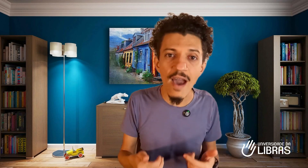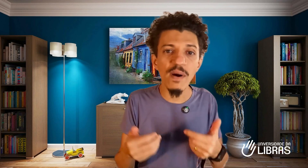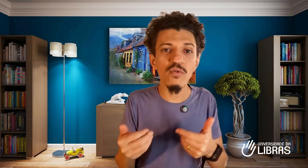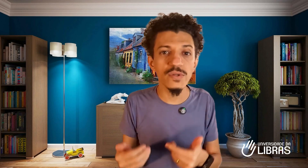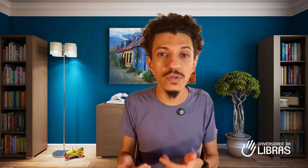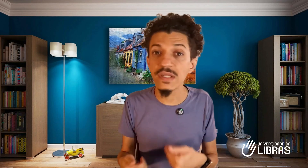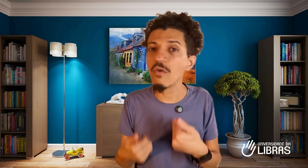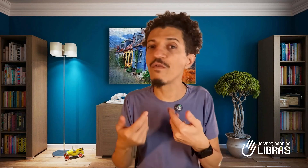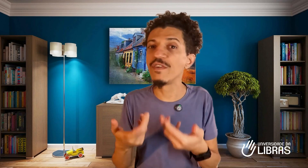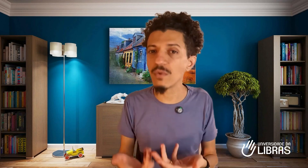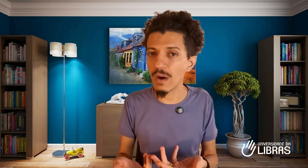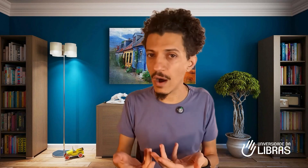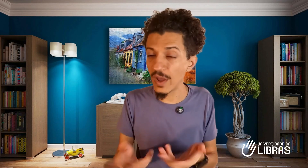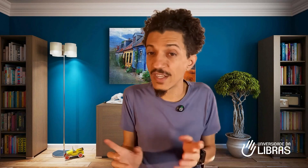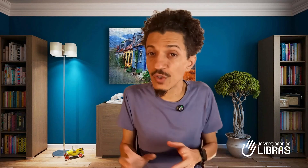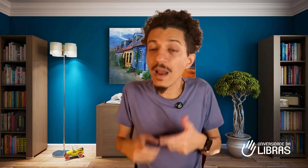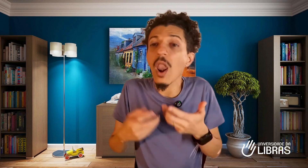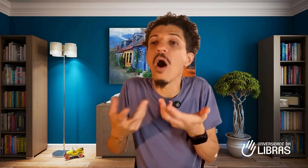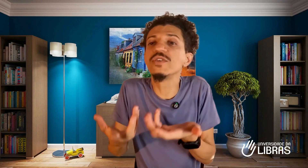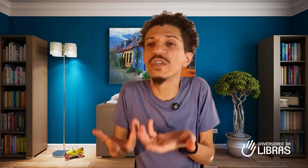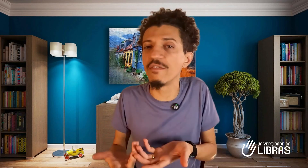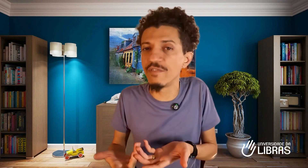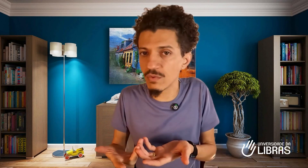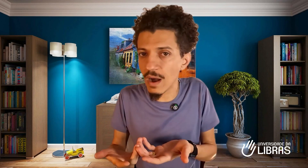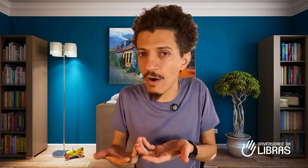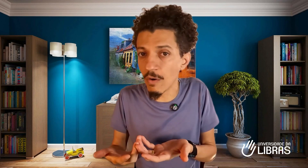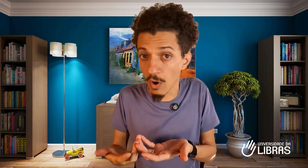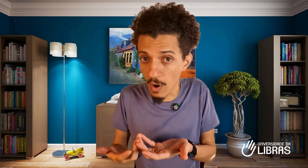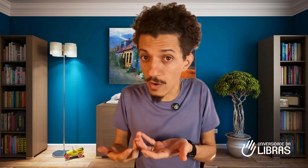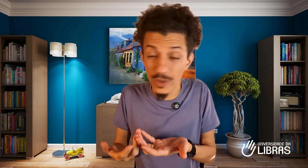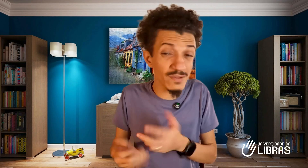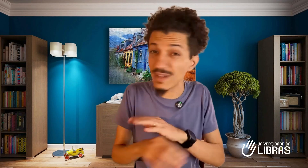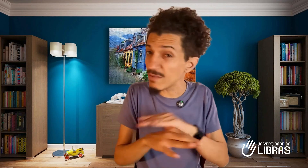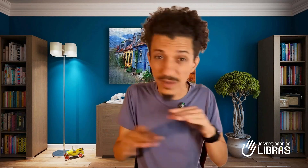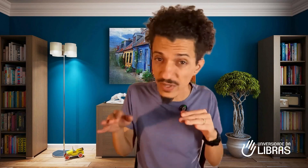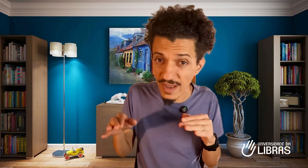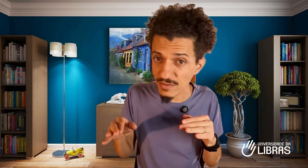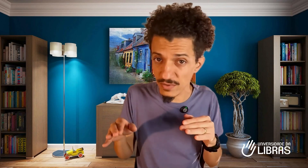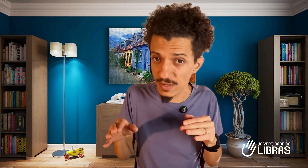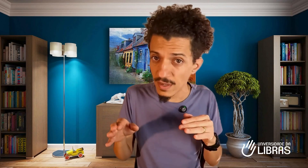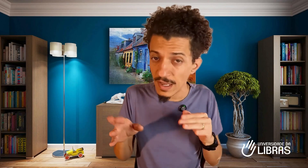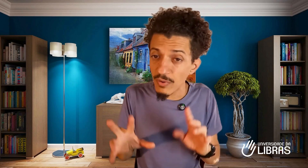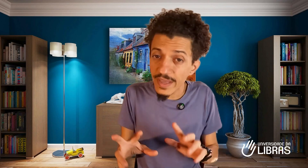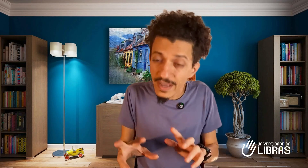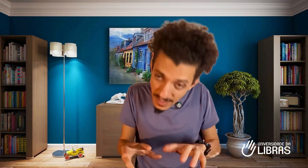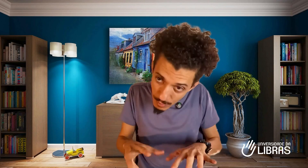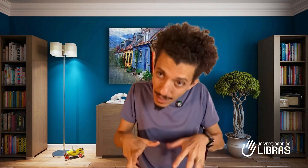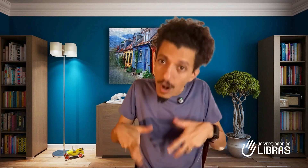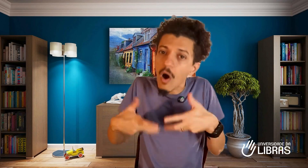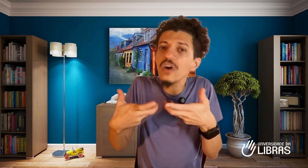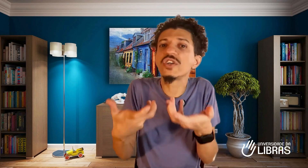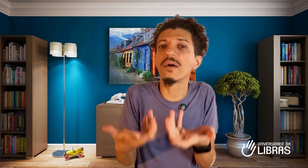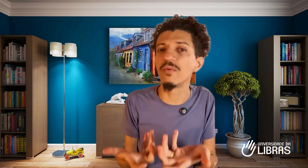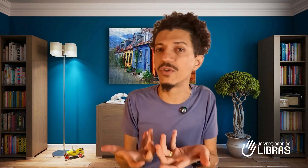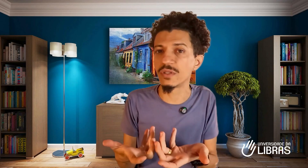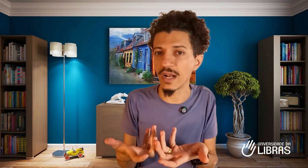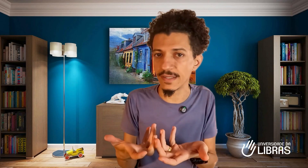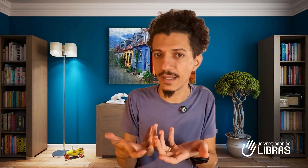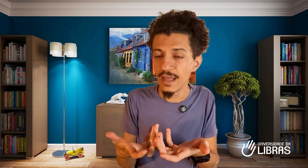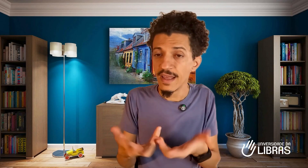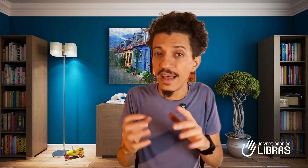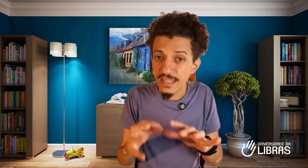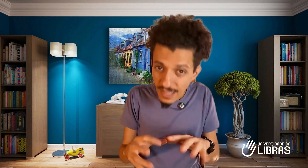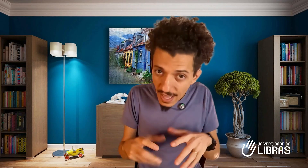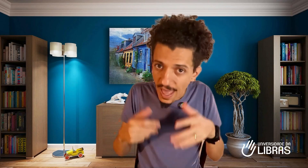é uma construção visual, existe uma lógica visual. Logo, isso não são gestos, porque existe uma lógica por